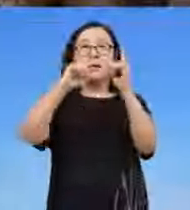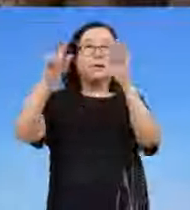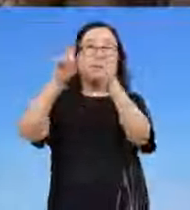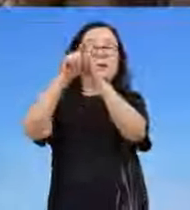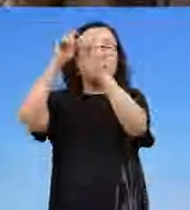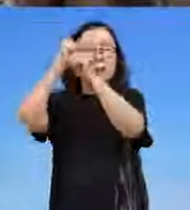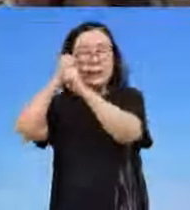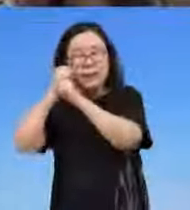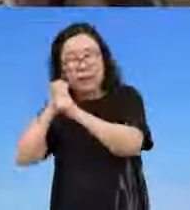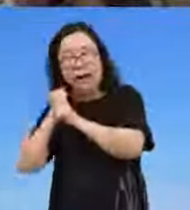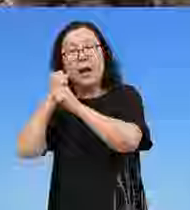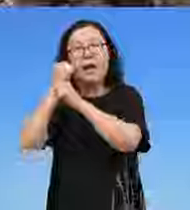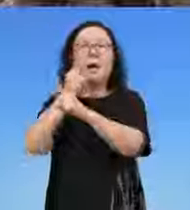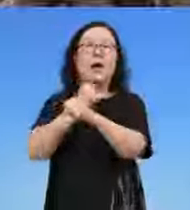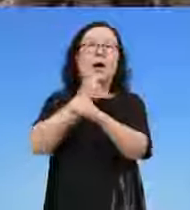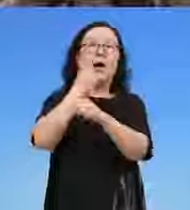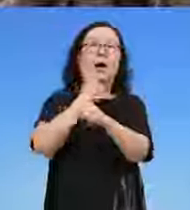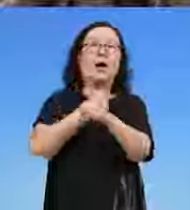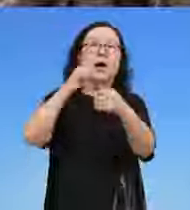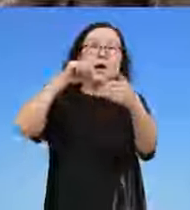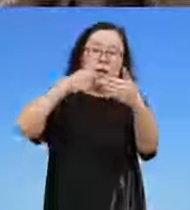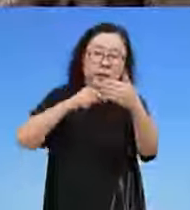말씀 의지하여